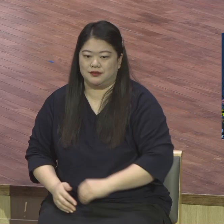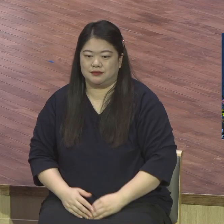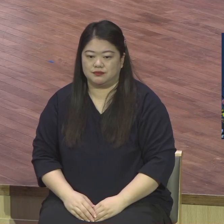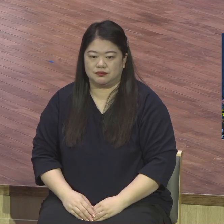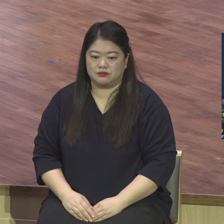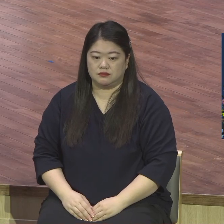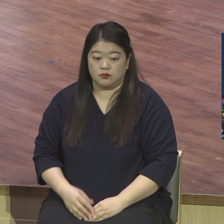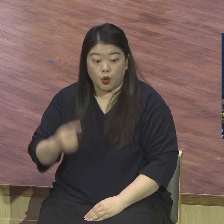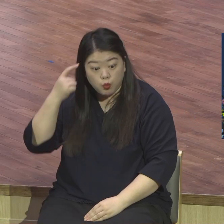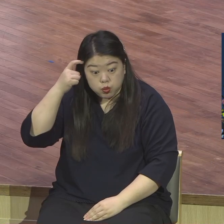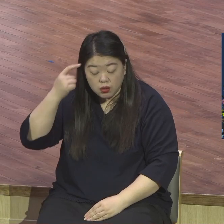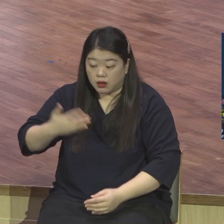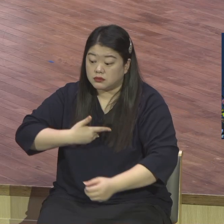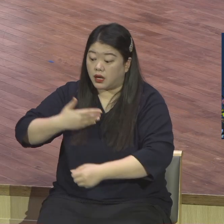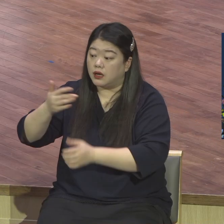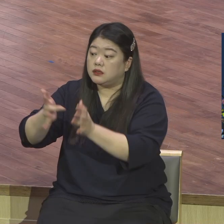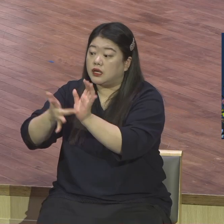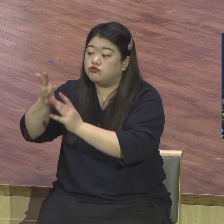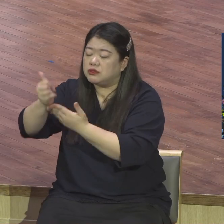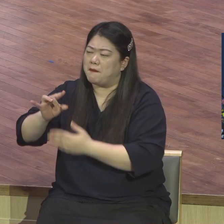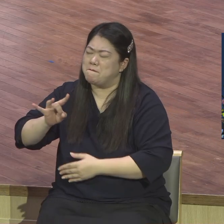자유케 하는 분은 예수밖에 없다.